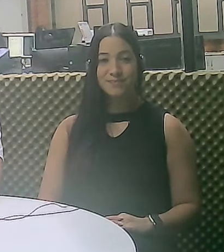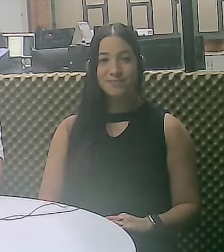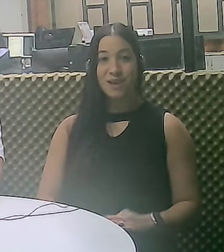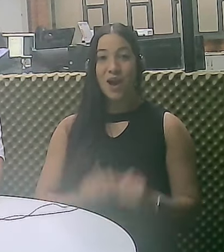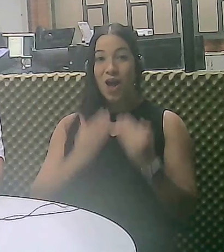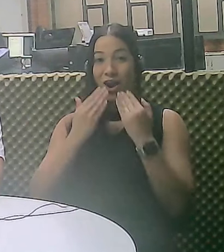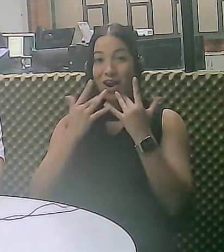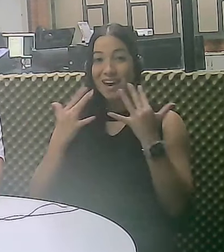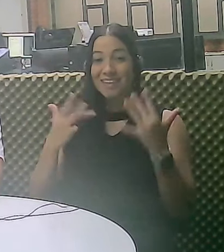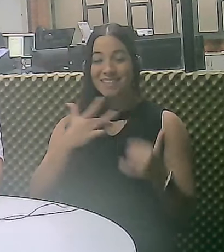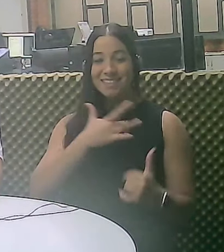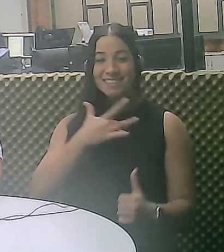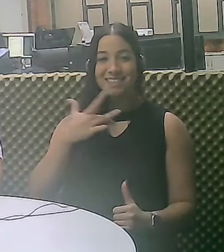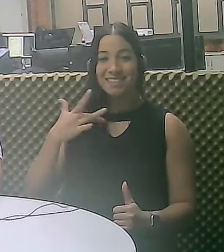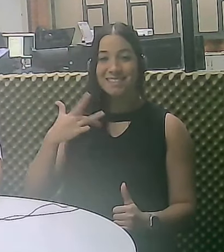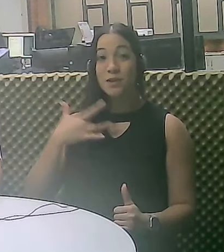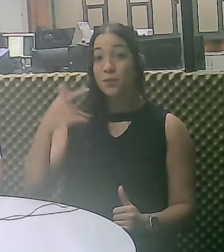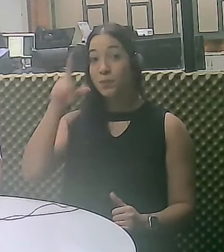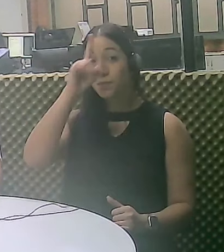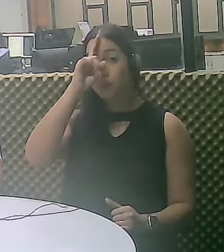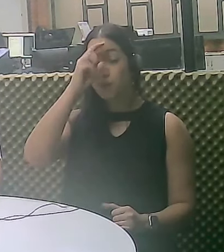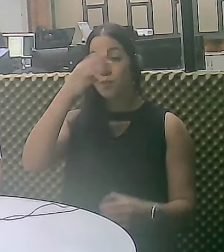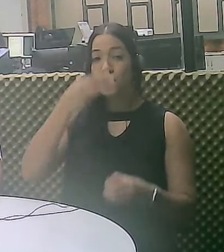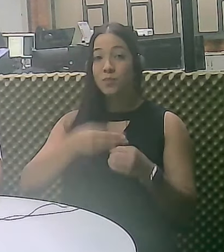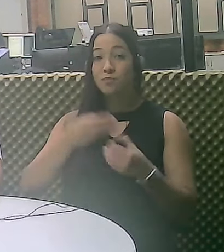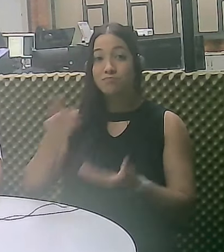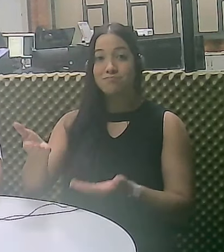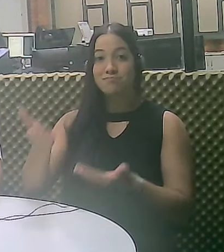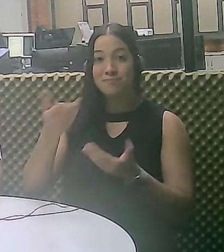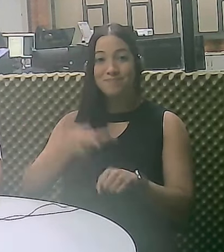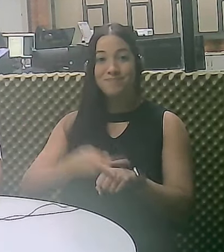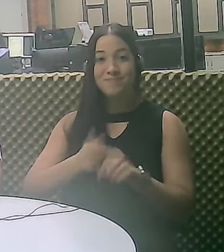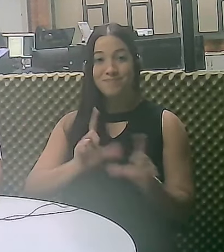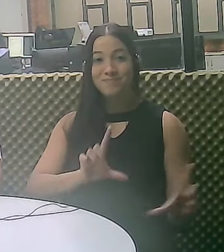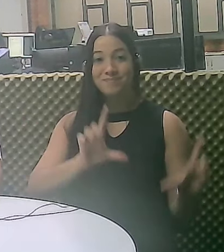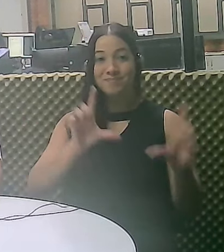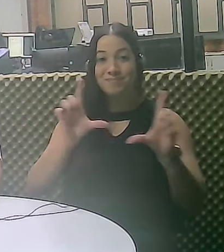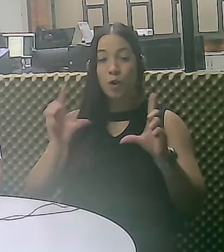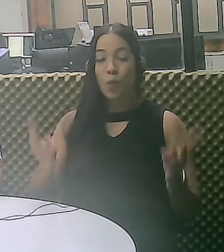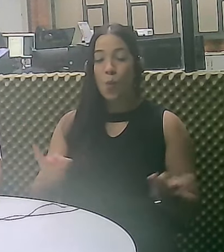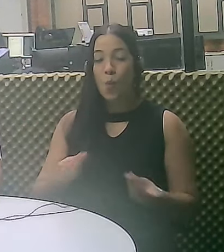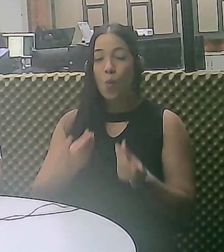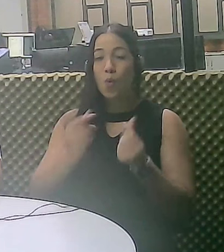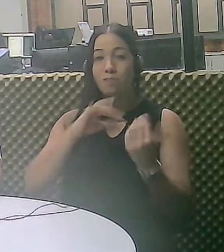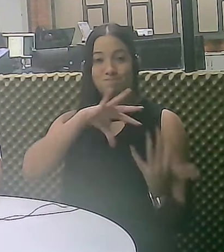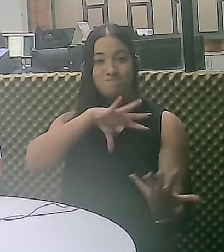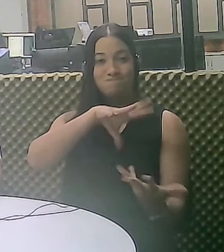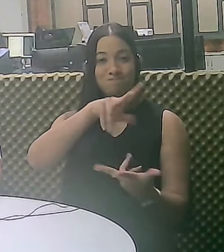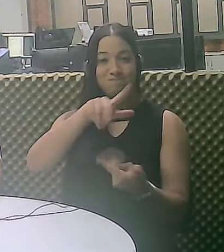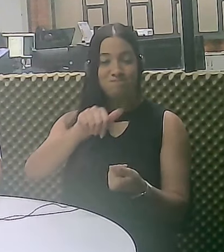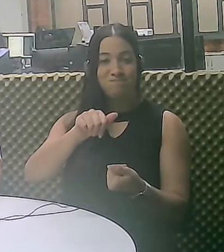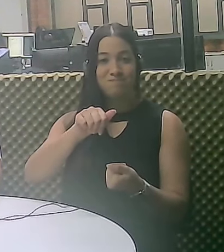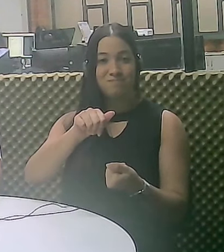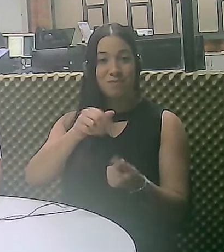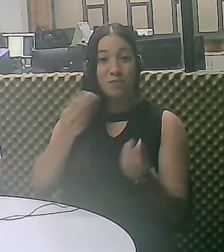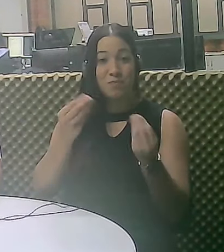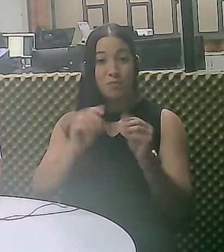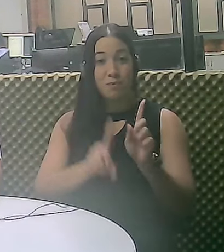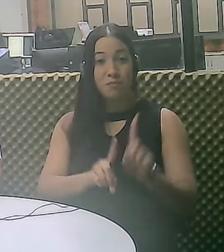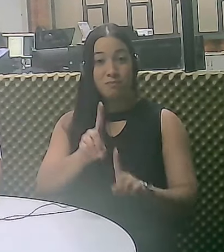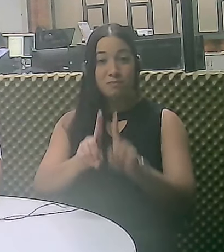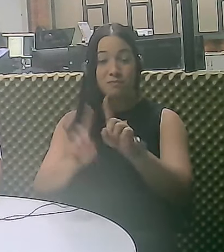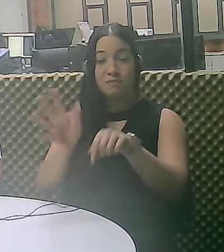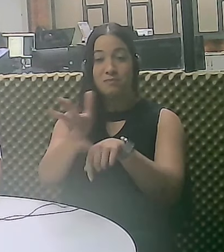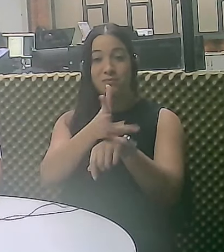Boa notícia na saúde. O Hospital Municipal recebeu prêmio e certificação de qualidade internacional e foi incluído no ranking